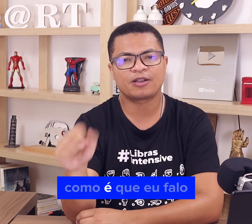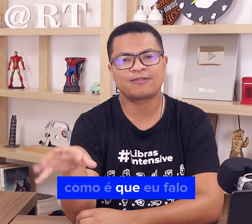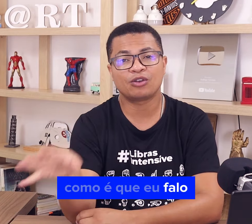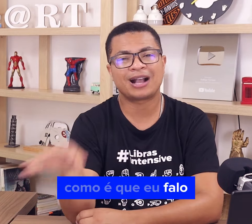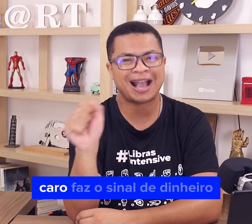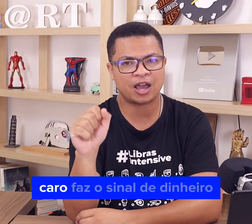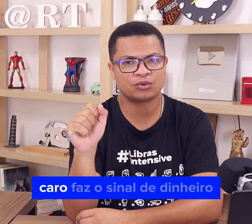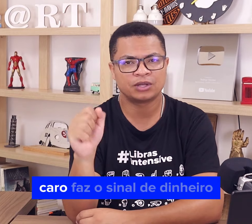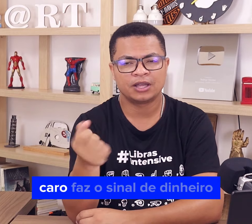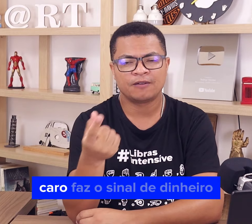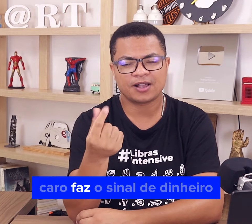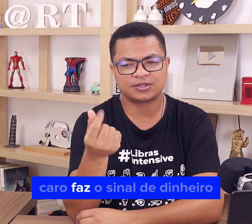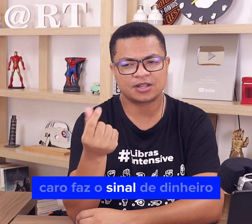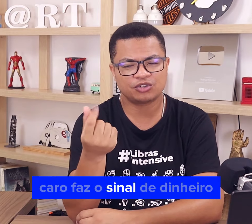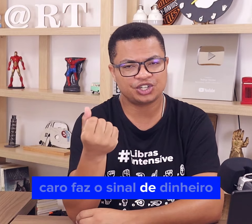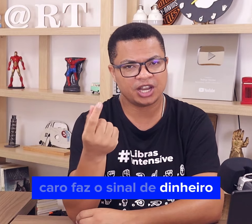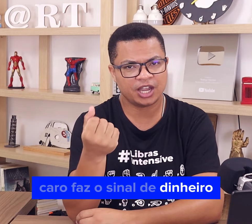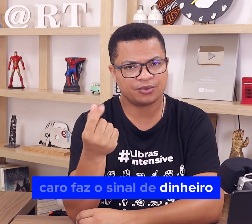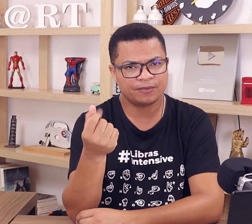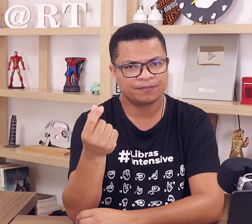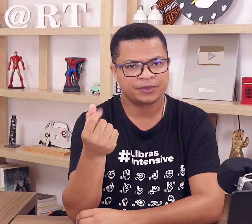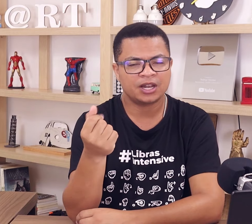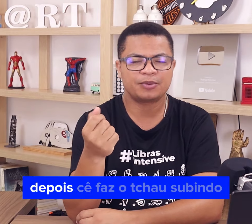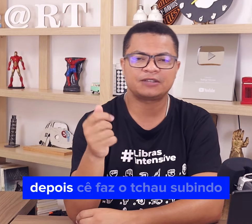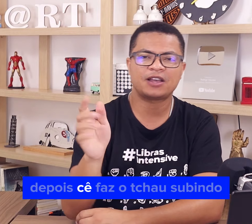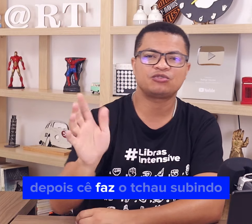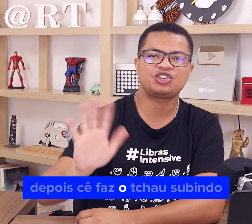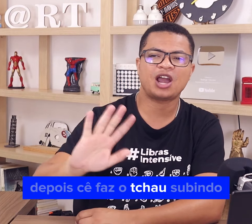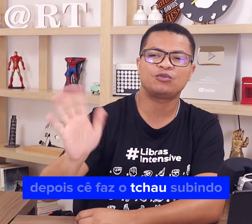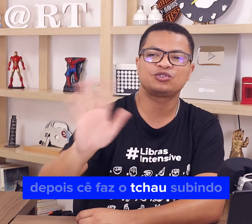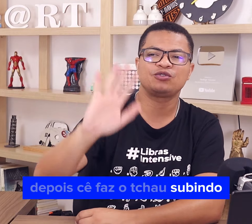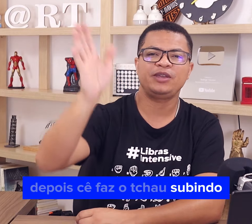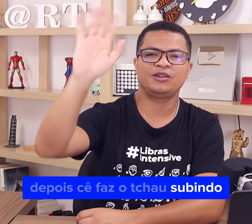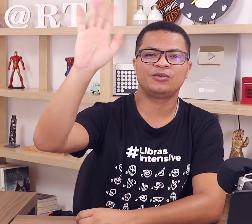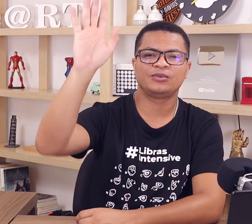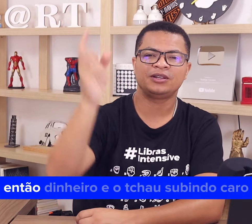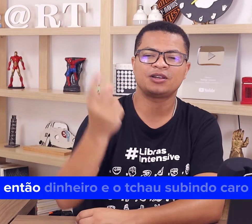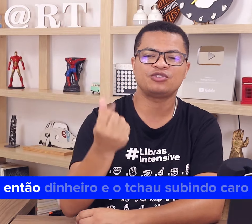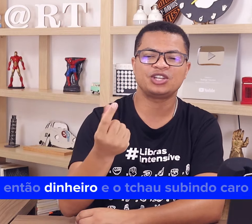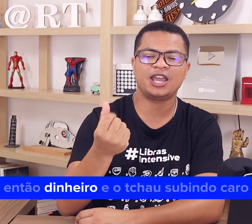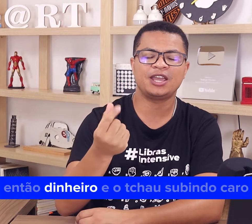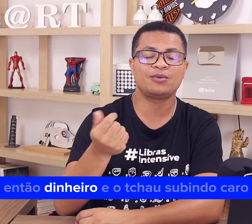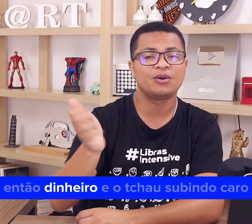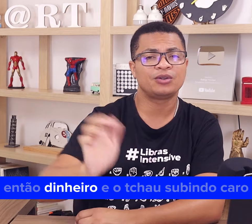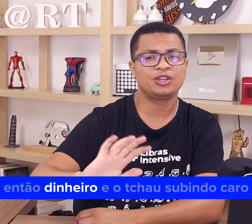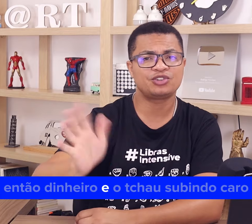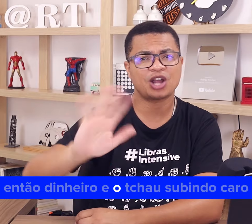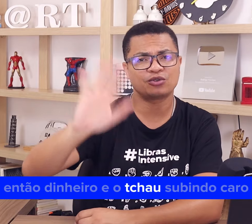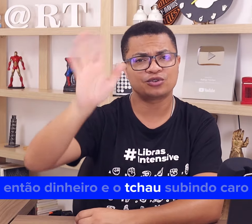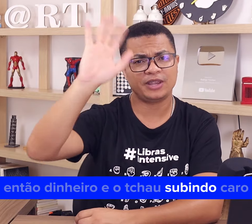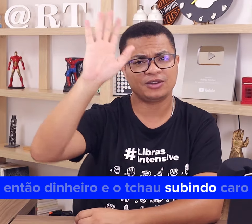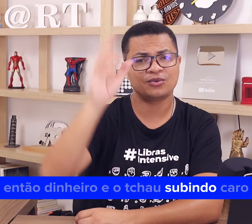Como é que eu falo caro? Faz o sinal de dinheiro e depois você faz o tchau subindo. Então, dinheiro e o tchau subindo.